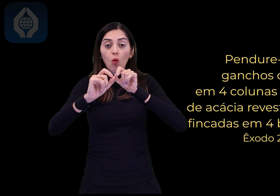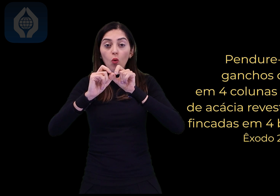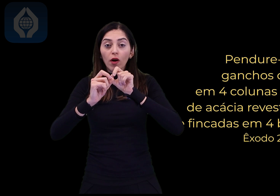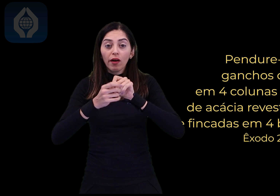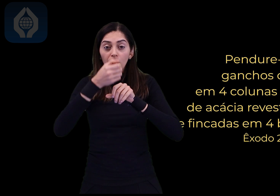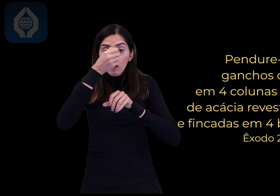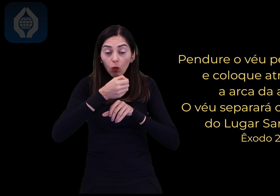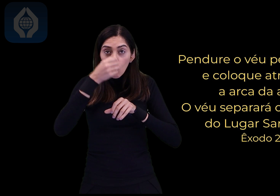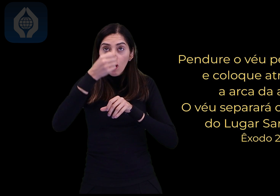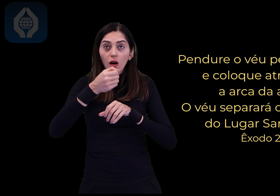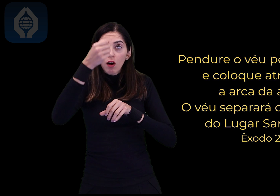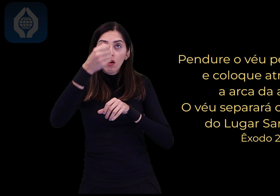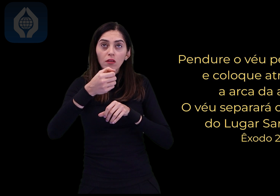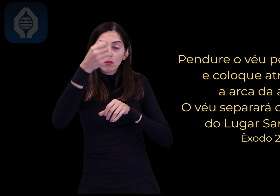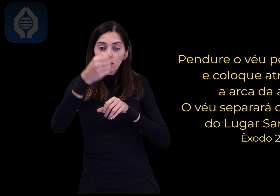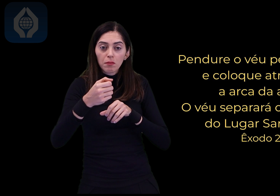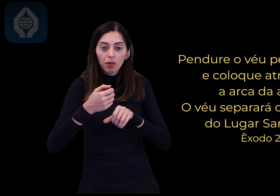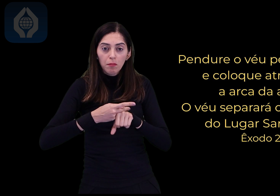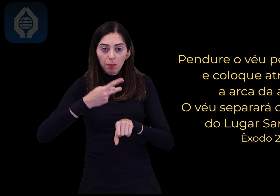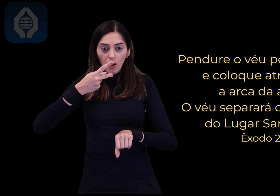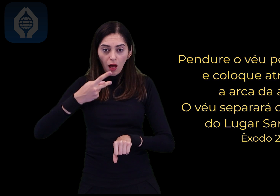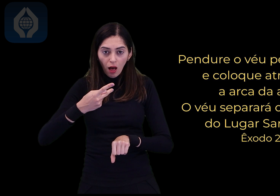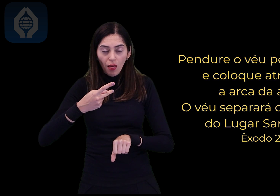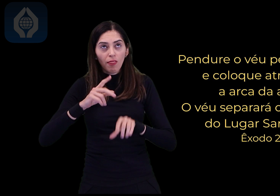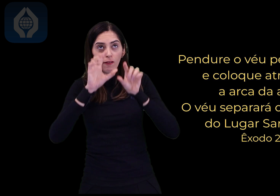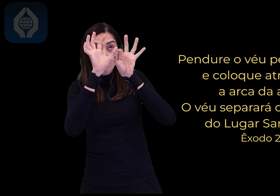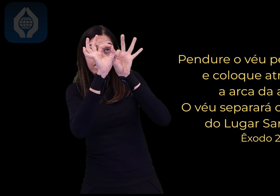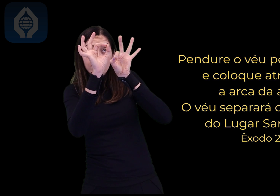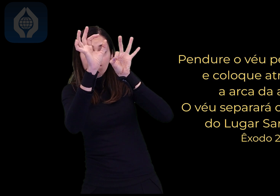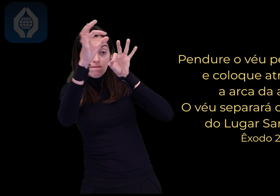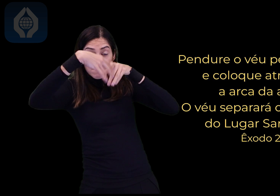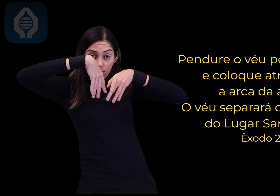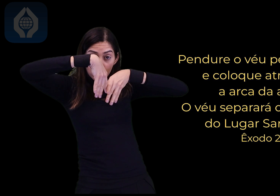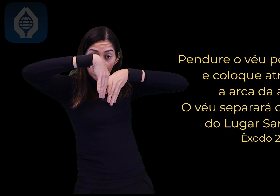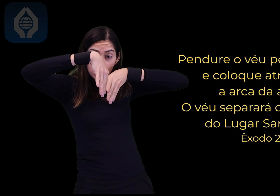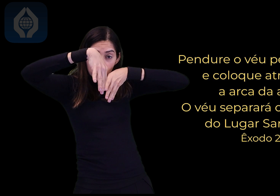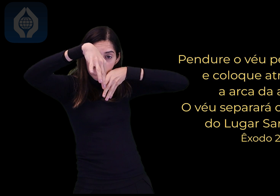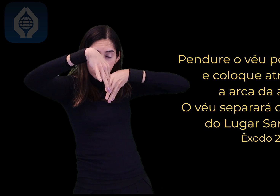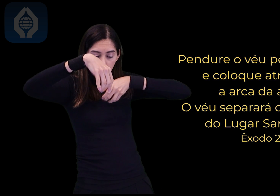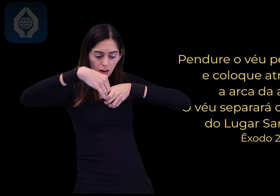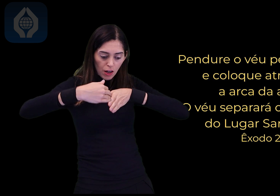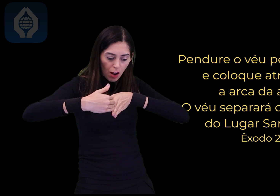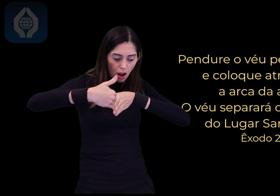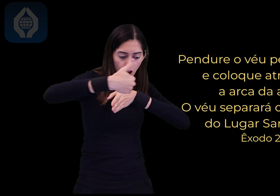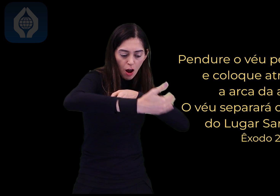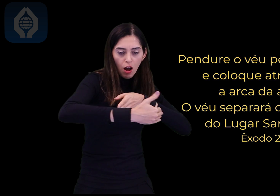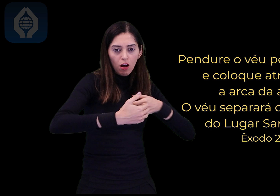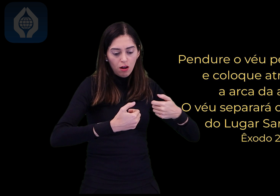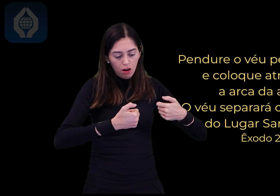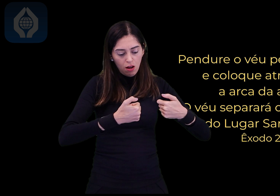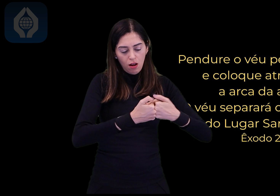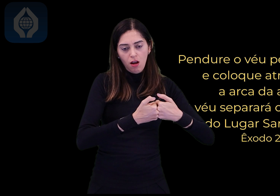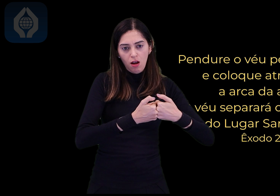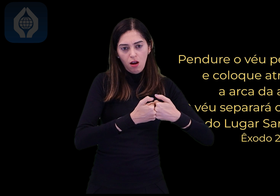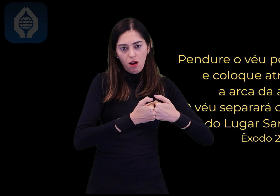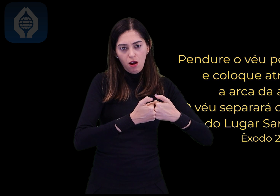prata. Pendure o véu pelos colchetes e coloque atrás do véu a Arca da Aliança. O véu separará o